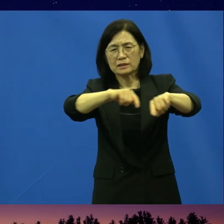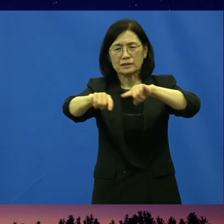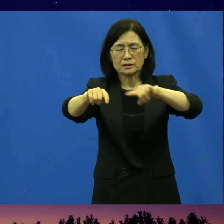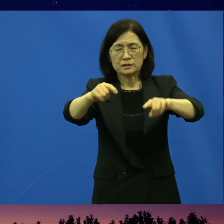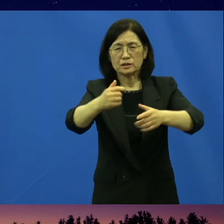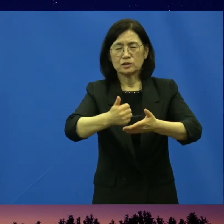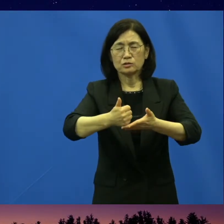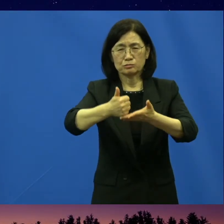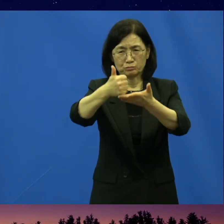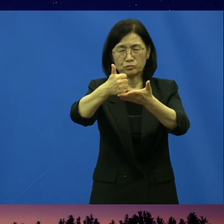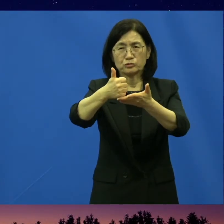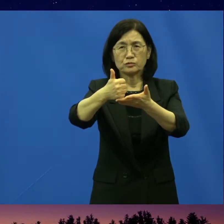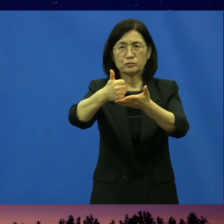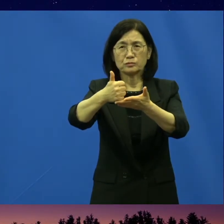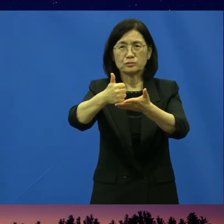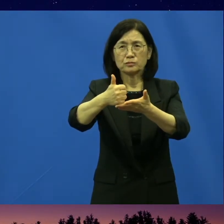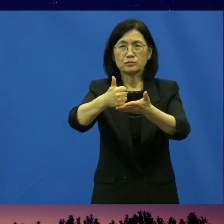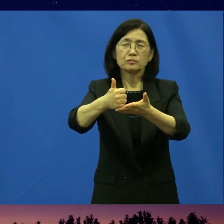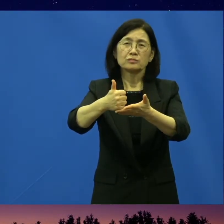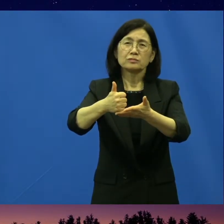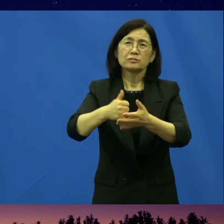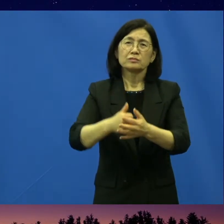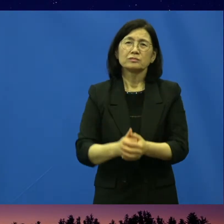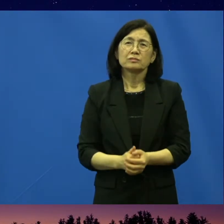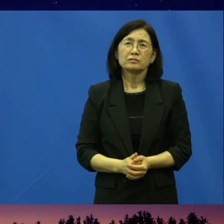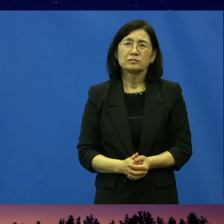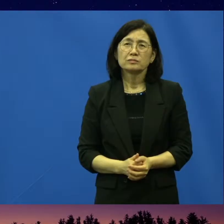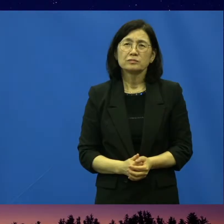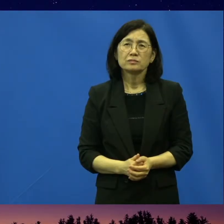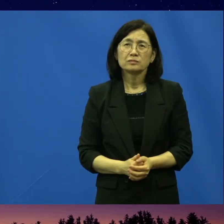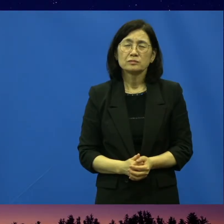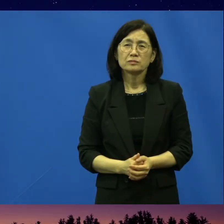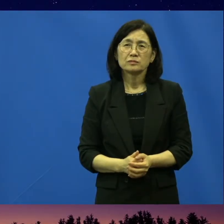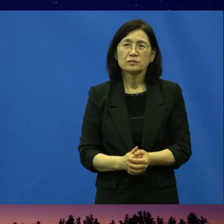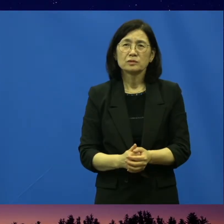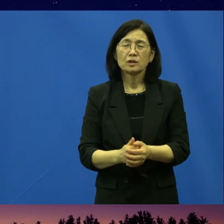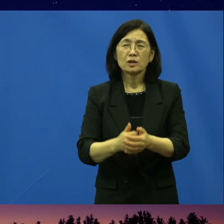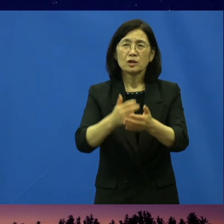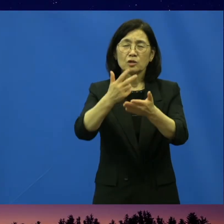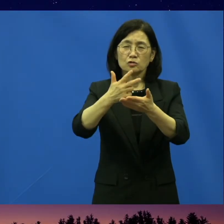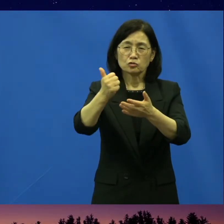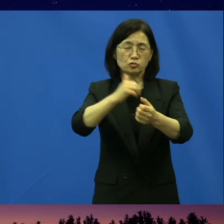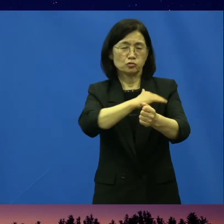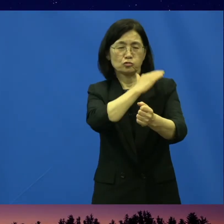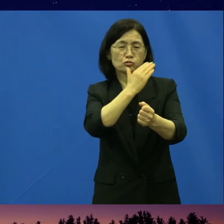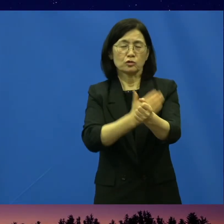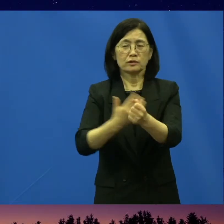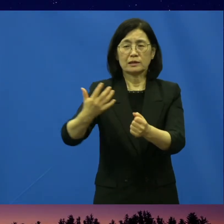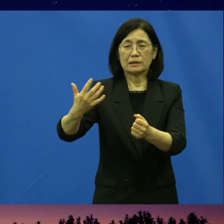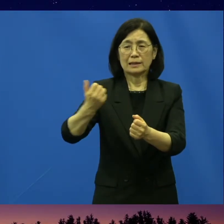주권은 하나님에 있다는 것. 죽고 사는 게 하나님의 손에 달려 있잖아요, 여러분.